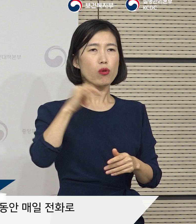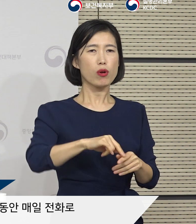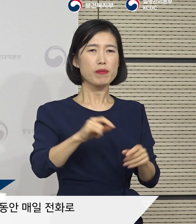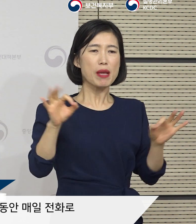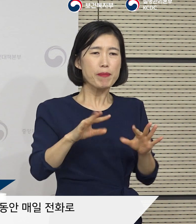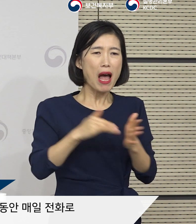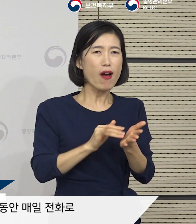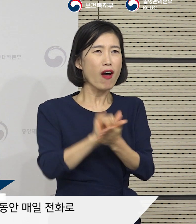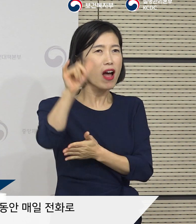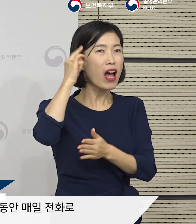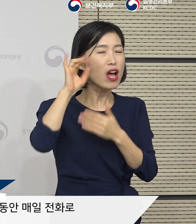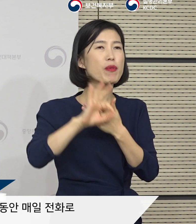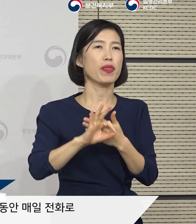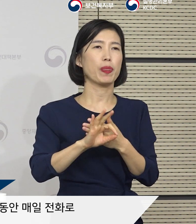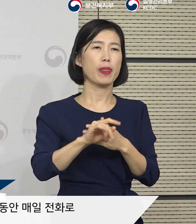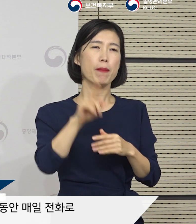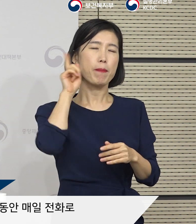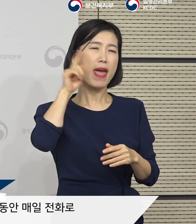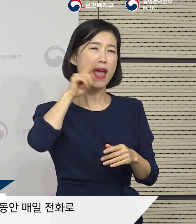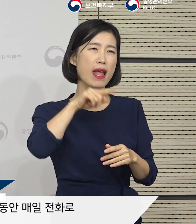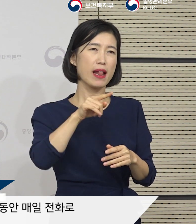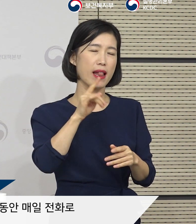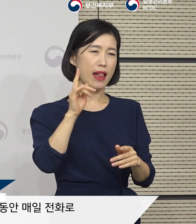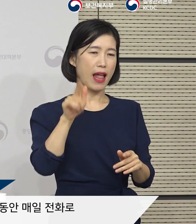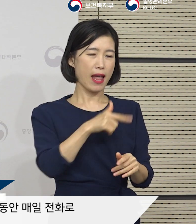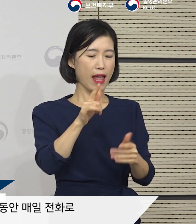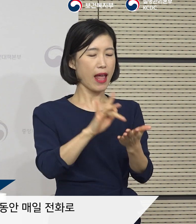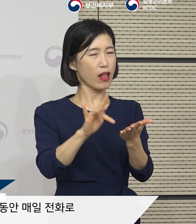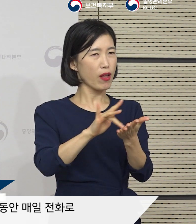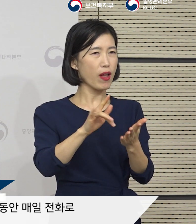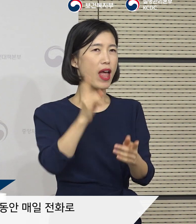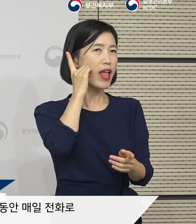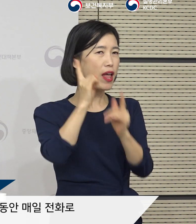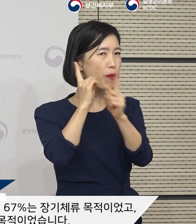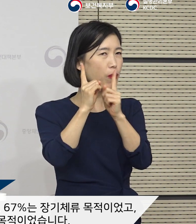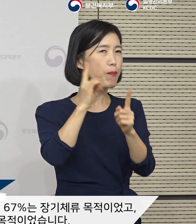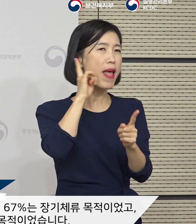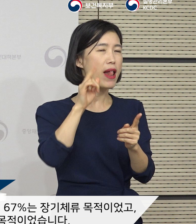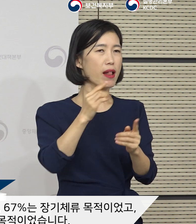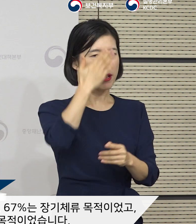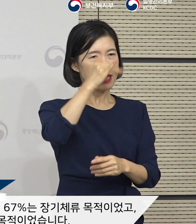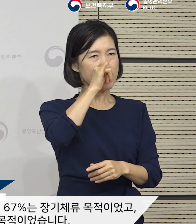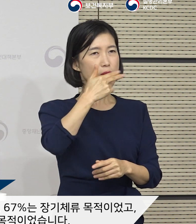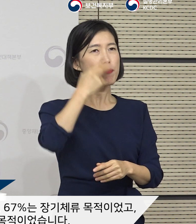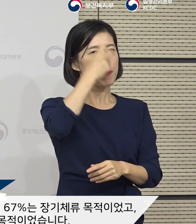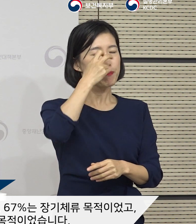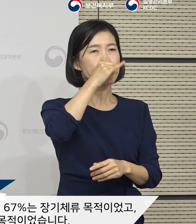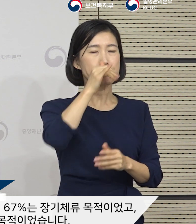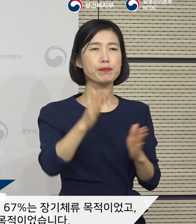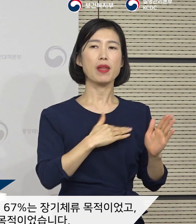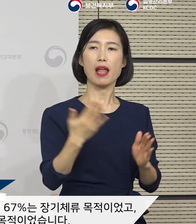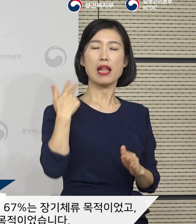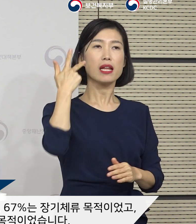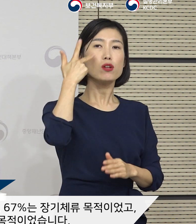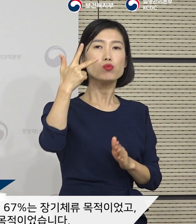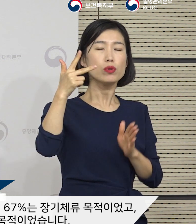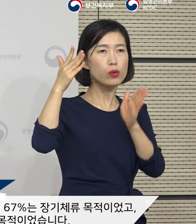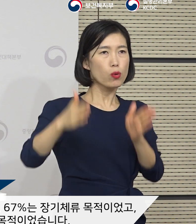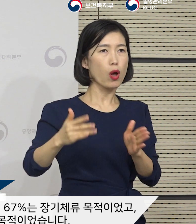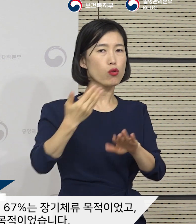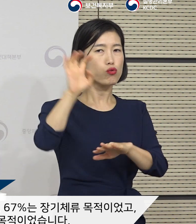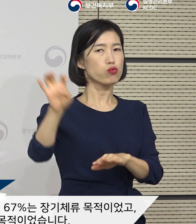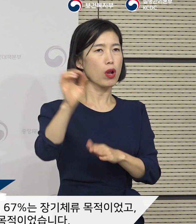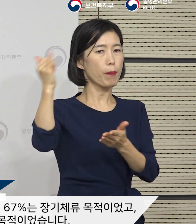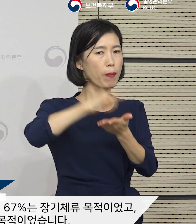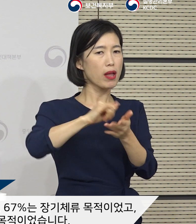감시를 강화하여 체류 기간 동안 매일 전화로 증상 여부를 확인합니다. 지난 일주일간 유럽에서 입국한 외국인